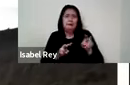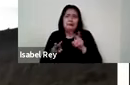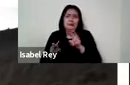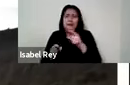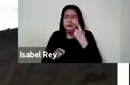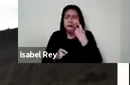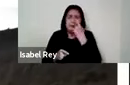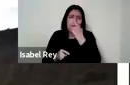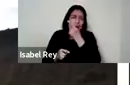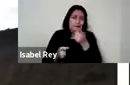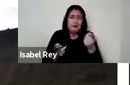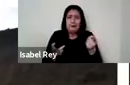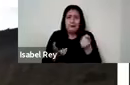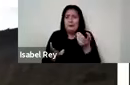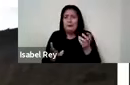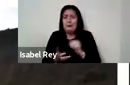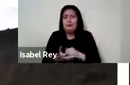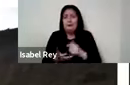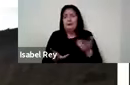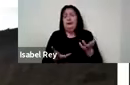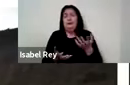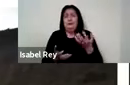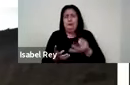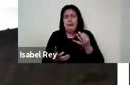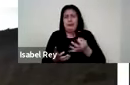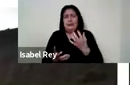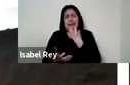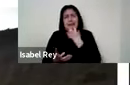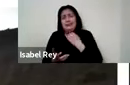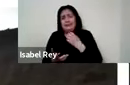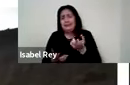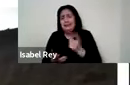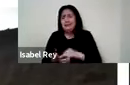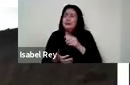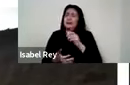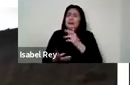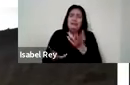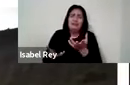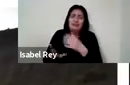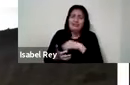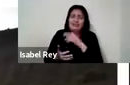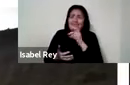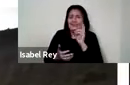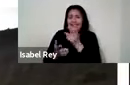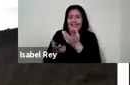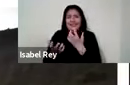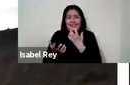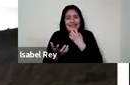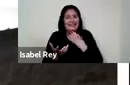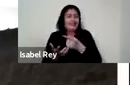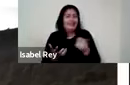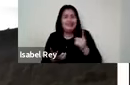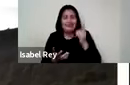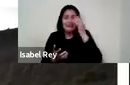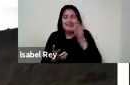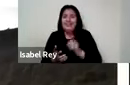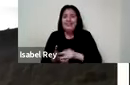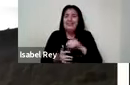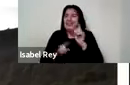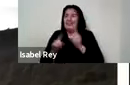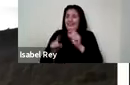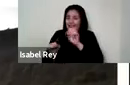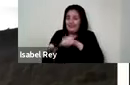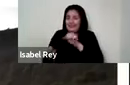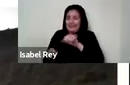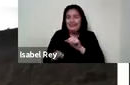ojos con... Claro, en realidad nos han extrañado, colegas, nos han extrañado. Aunque ustedes no crean, algunos sí nos